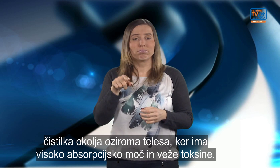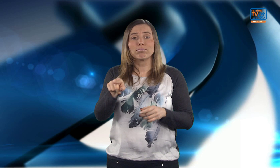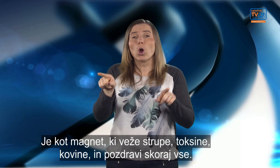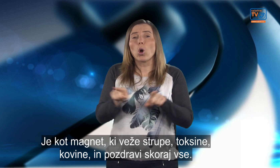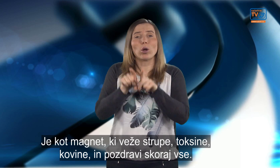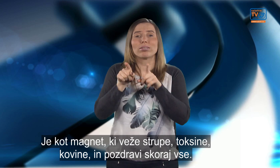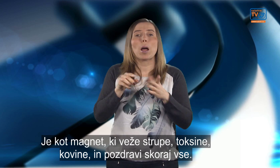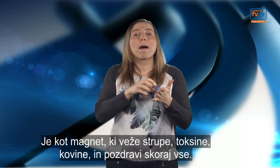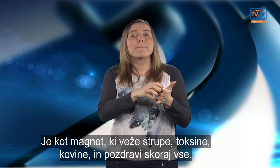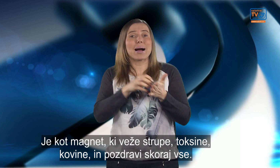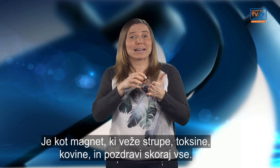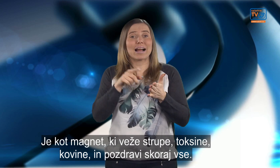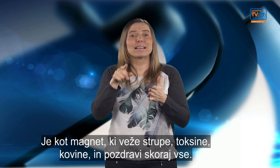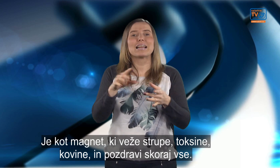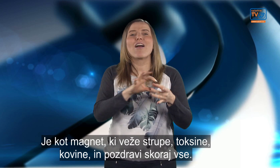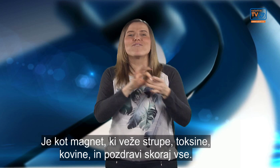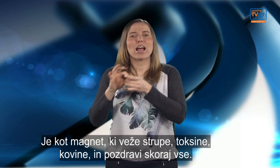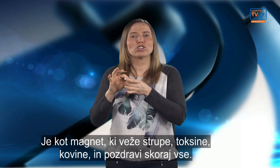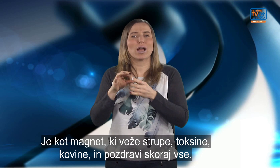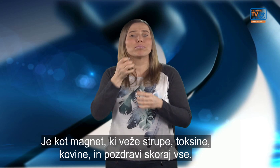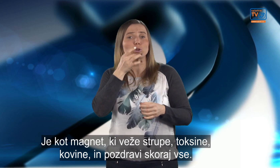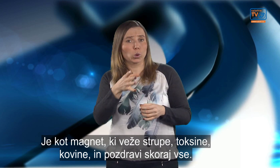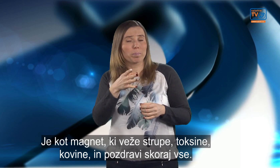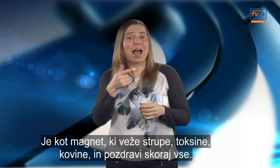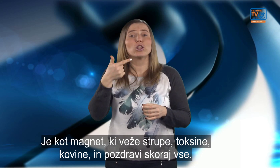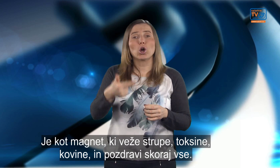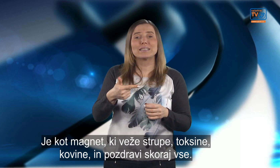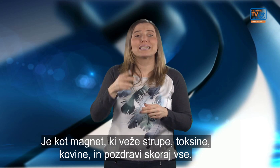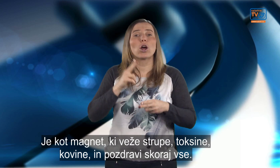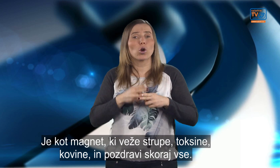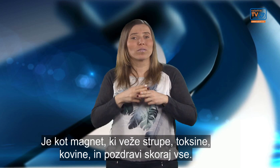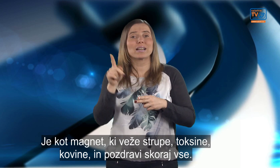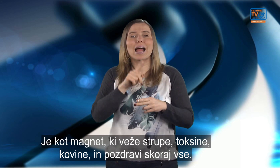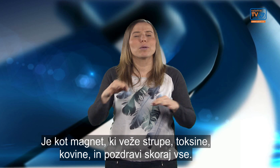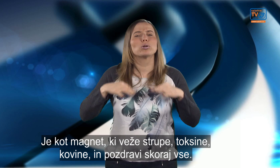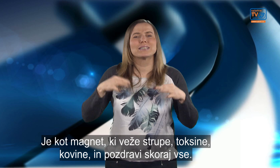Je kot magnet, ki veže strupe, toksine, kovine in pozdravi skoraj vse.